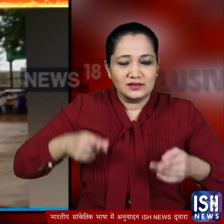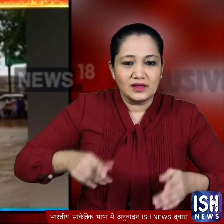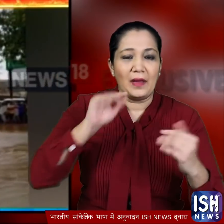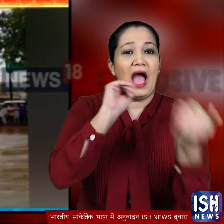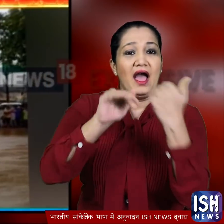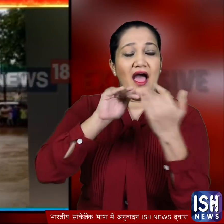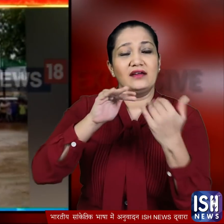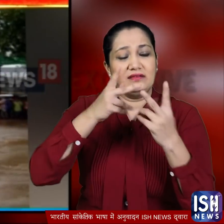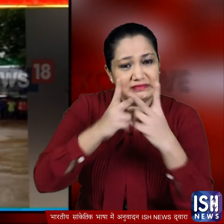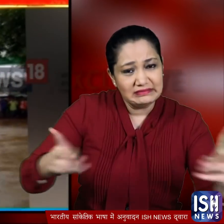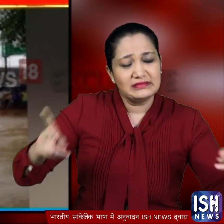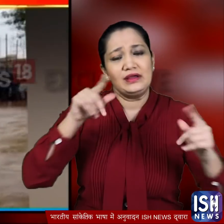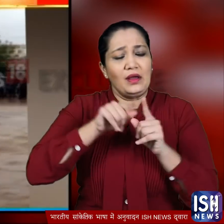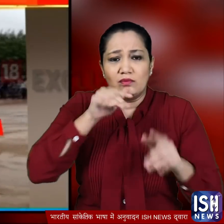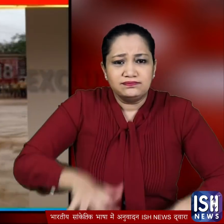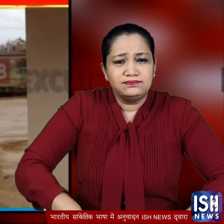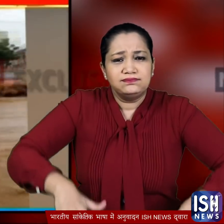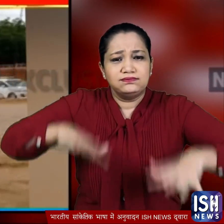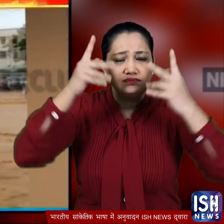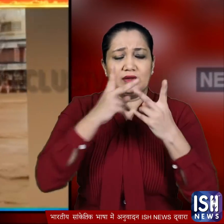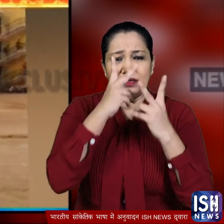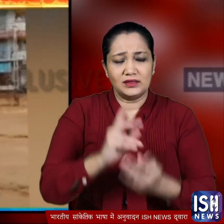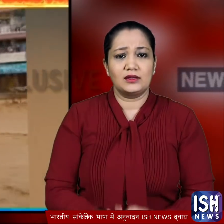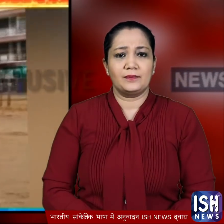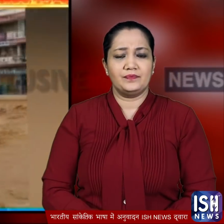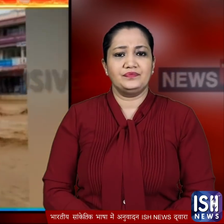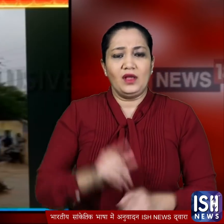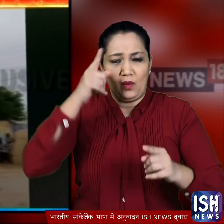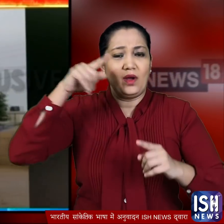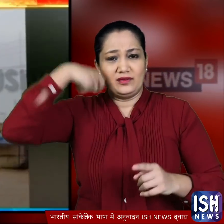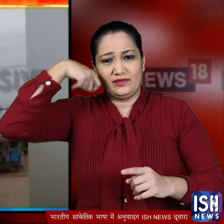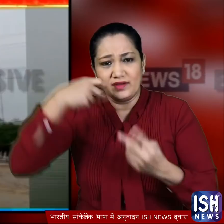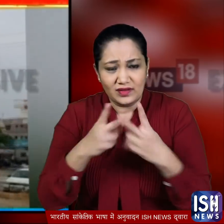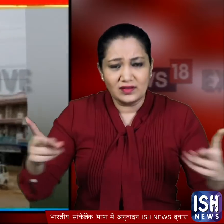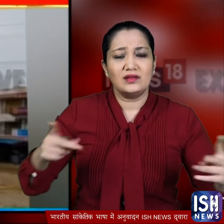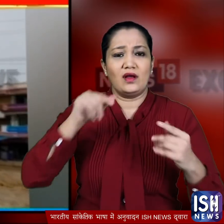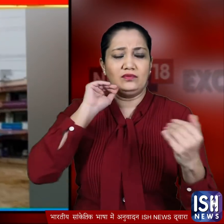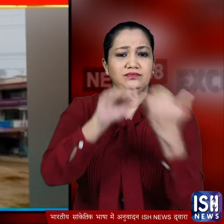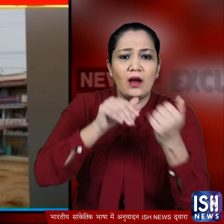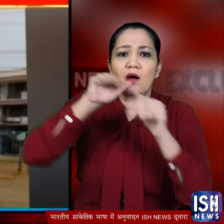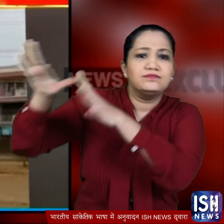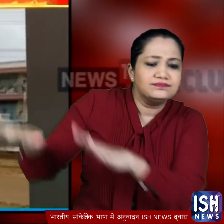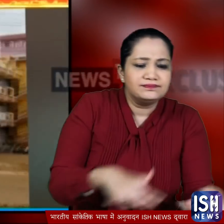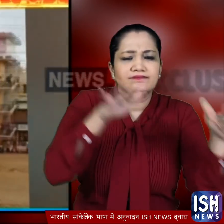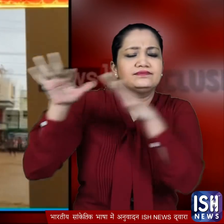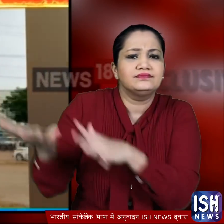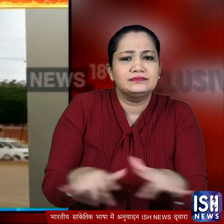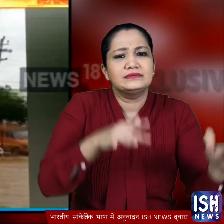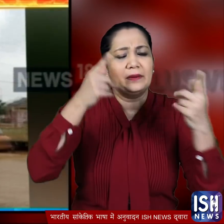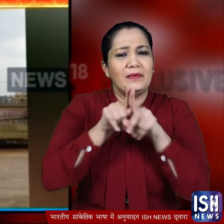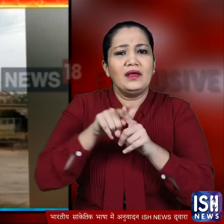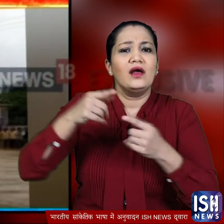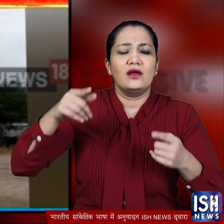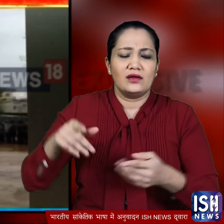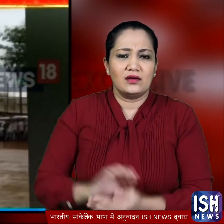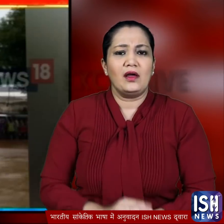ही स्टेट हाईवे पर भी बारिश के पानी का कब्जा हो गया। वहां से जो तस्वीरें सामने आई उनमें एक तस्वीर में हाईवे पर पानी सैलाब की तरह बहता दिखा। वहां पानी का